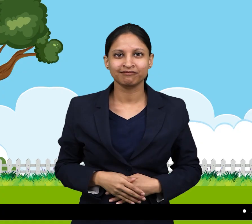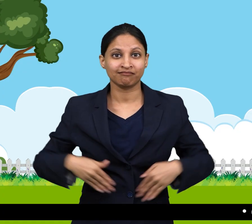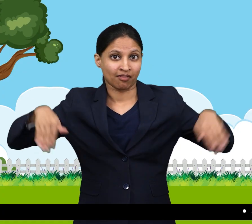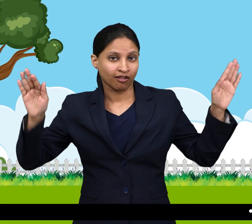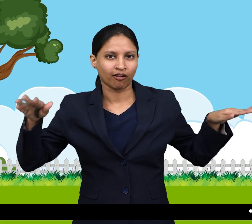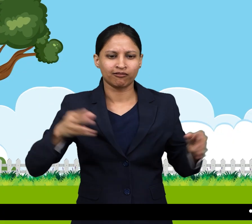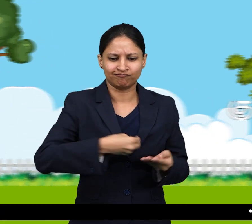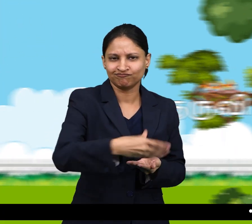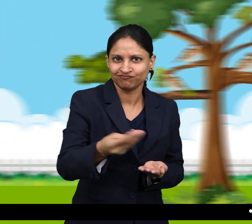புறா,